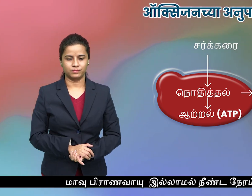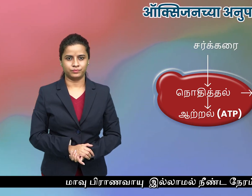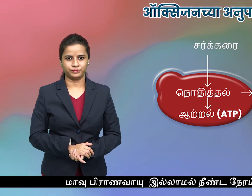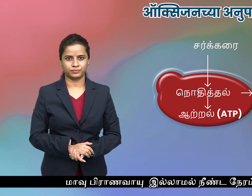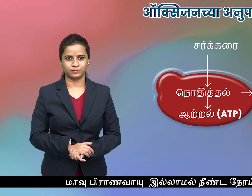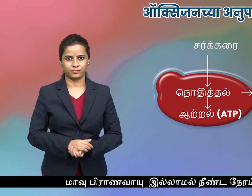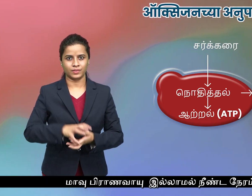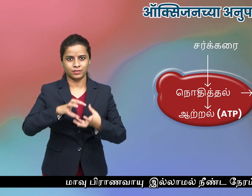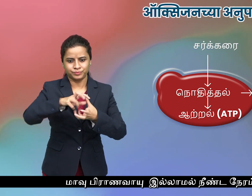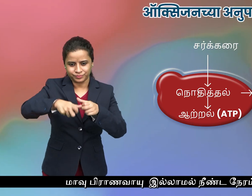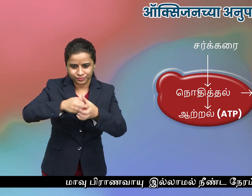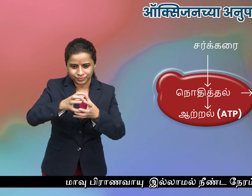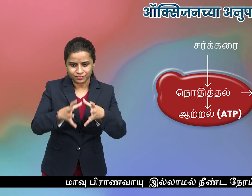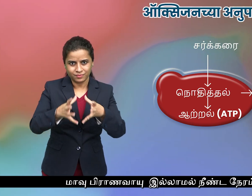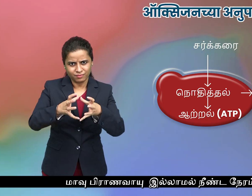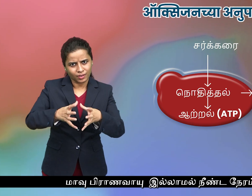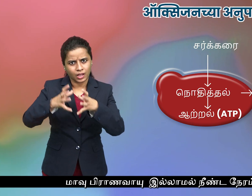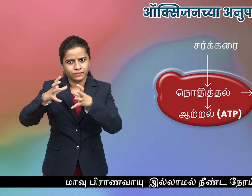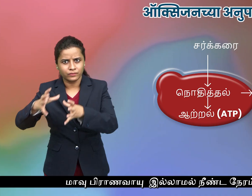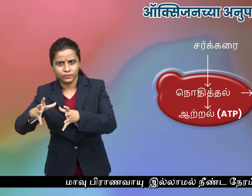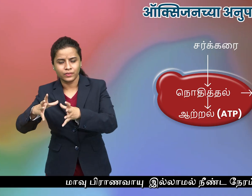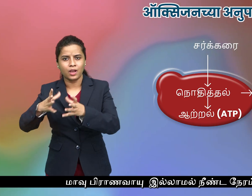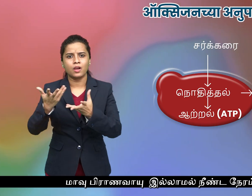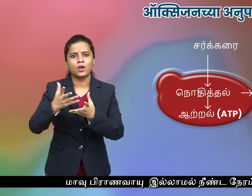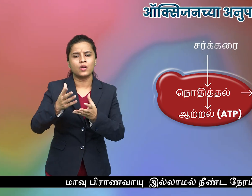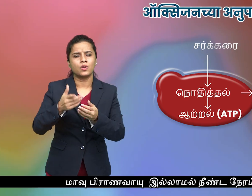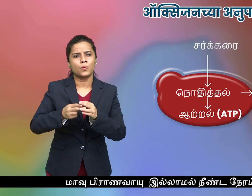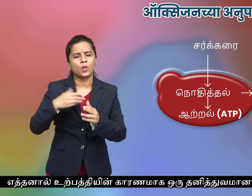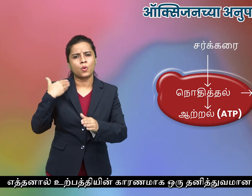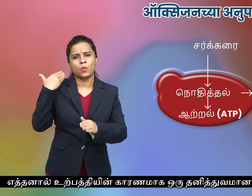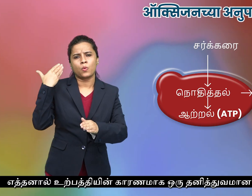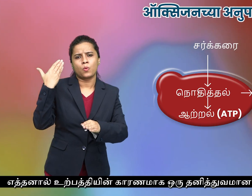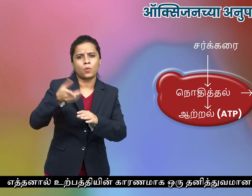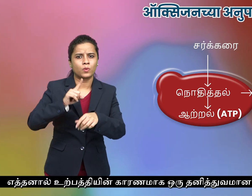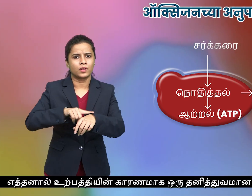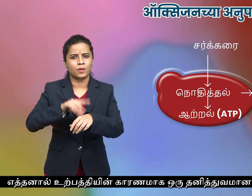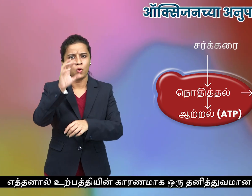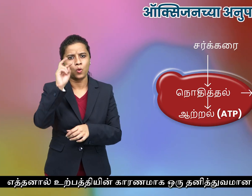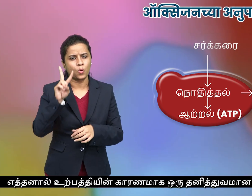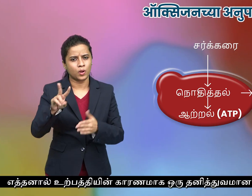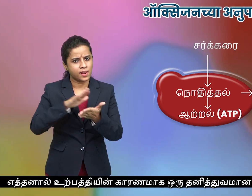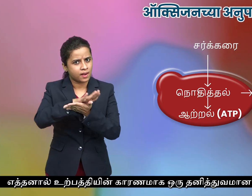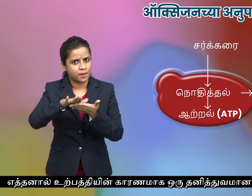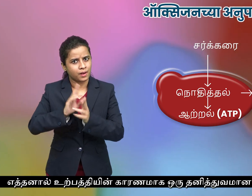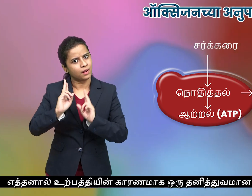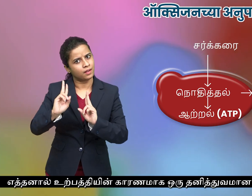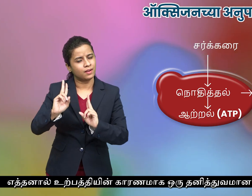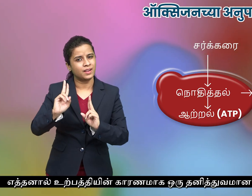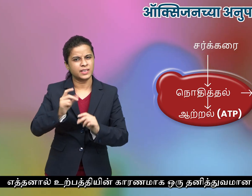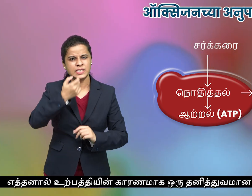மாவு பிராணவாயு இல்லாமல் நீண்ட நேரம் நிற்கிறது. எத்தனால் உற்பத்தியின் காரணமாக ஒரு தனித்துவமான